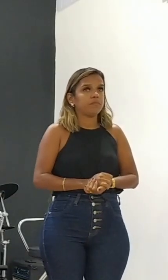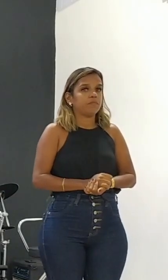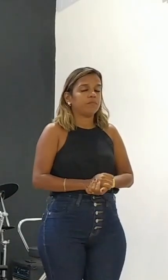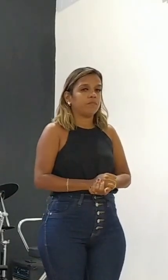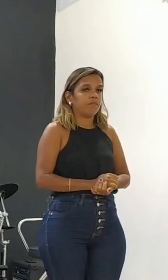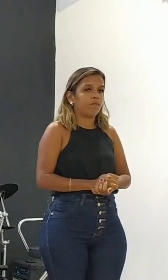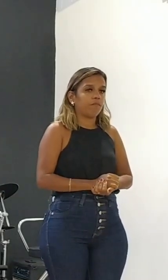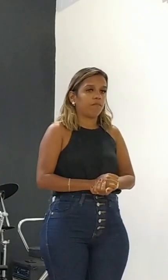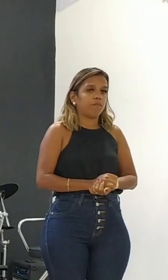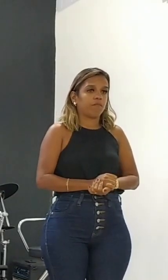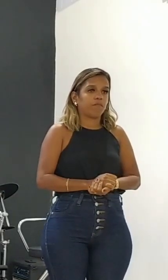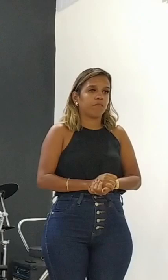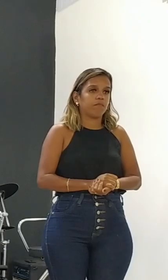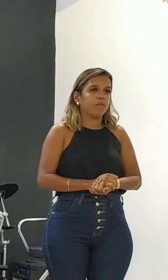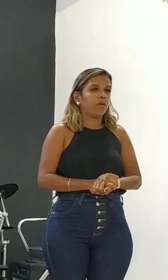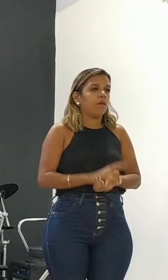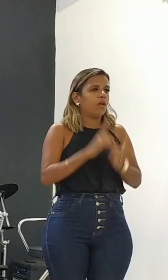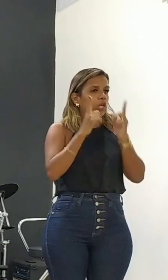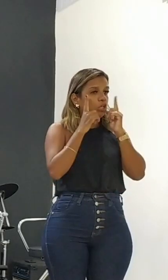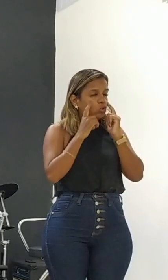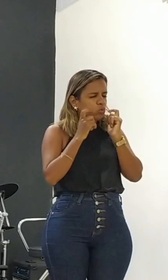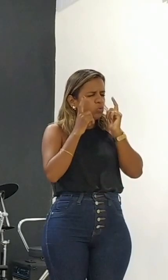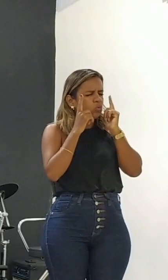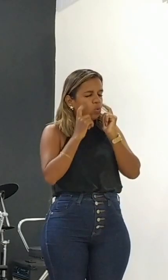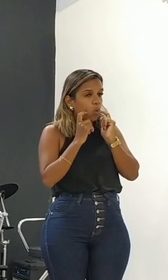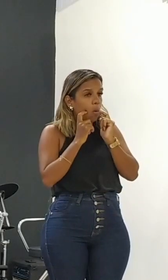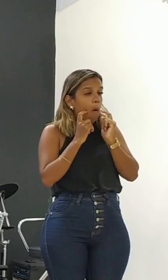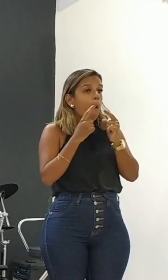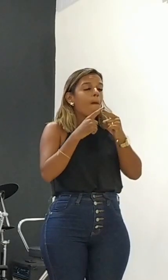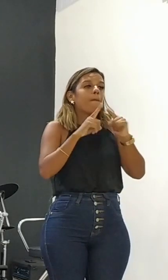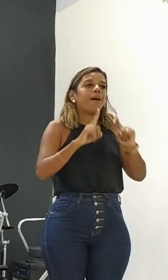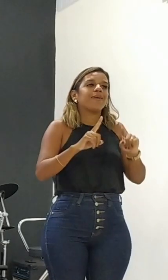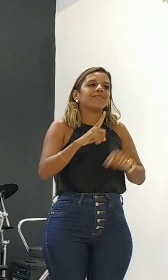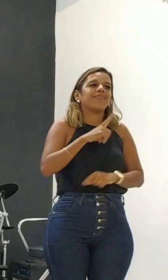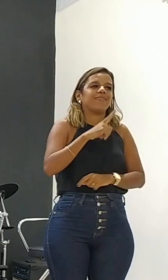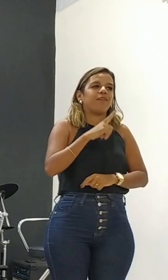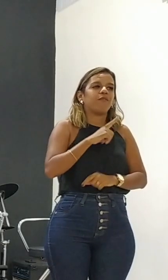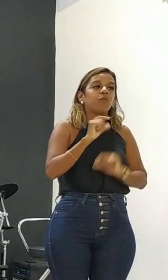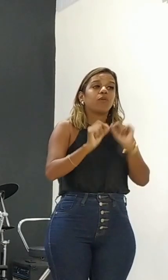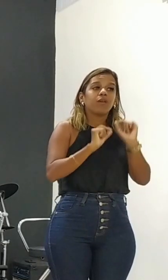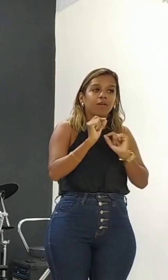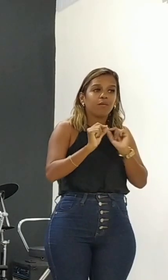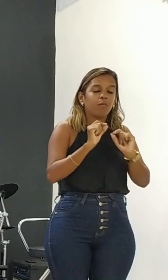ele se lamentou e chorou, mas ele tomou uma atitude.